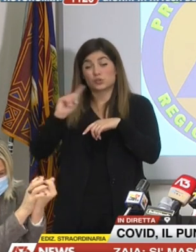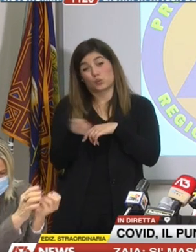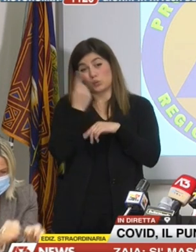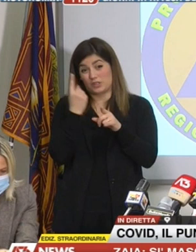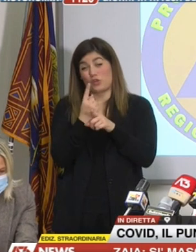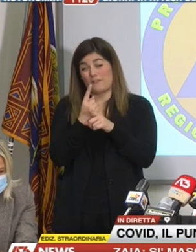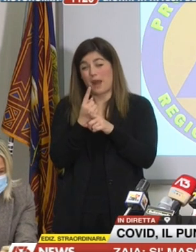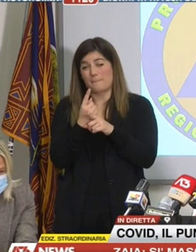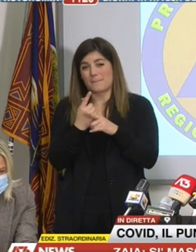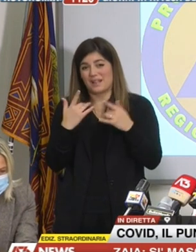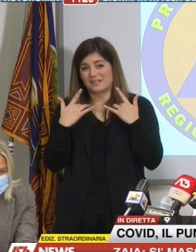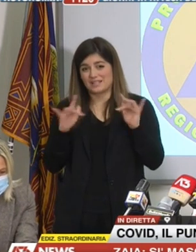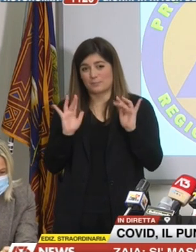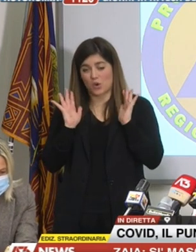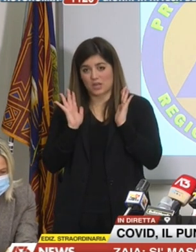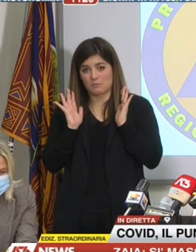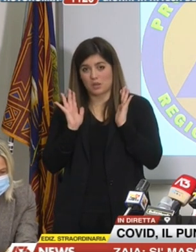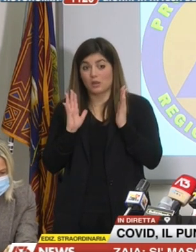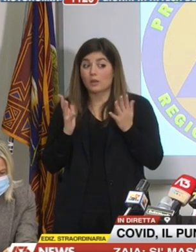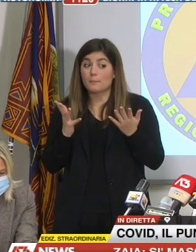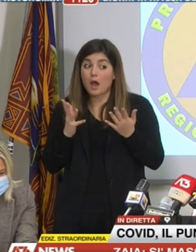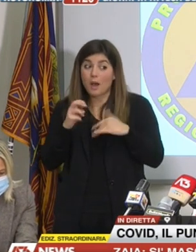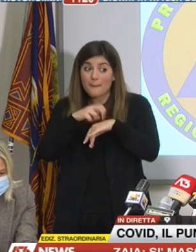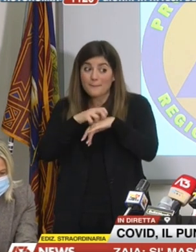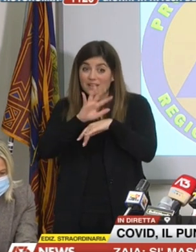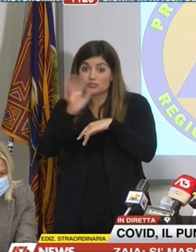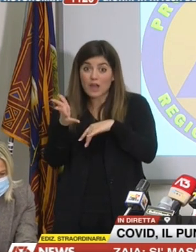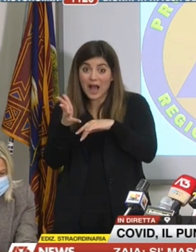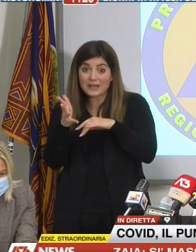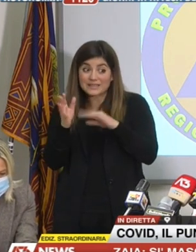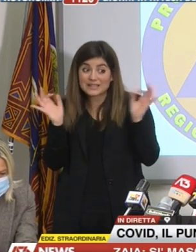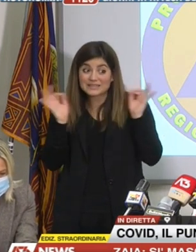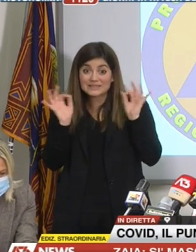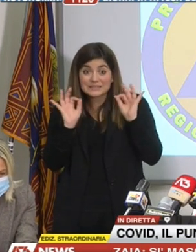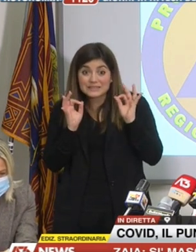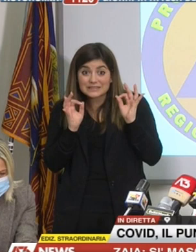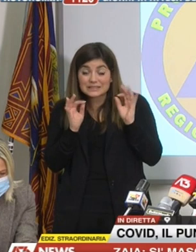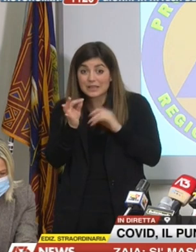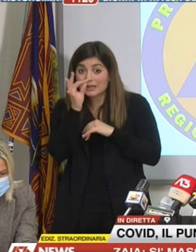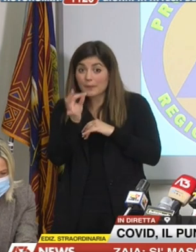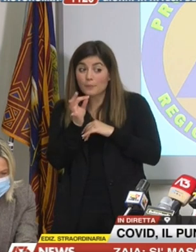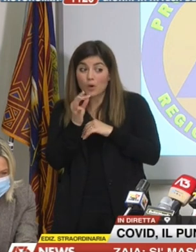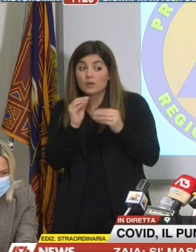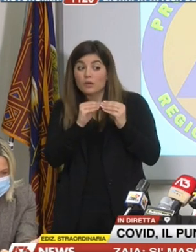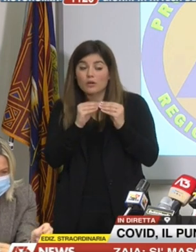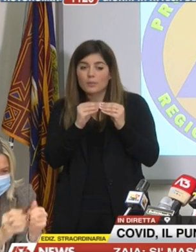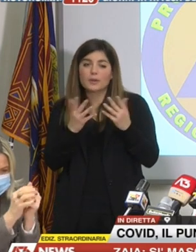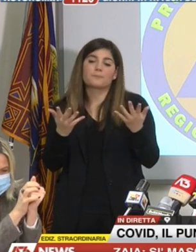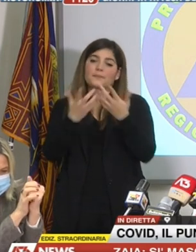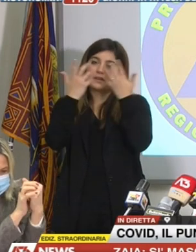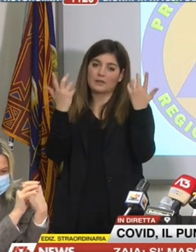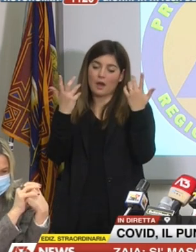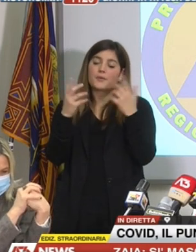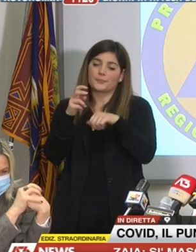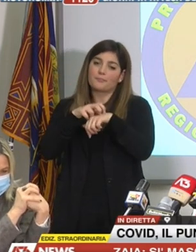fanno? Beh, sicuramente si stanno attrezzando, considerate che stiamo crescendo di giorno dopo giorno, perché alcuni non possono farlo nel loro